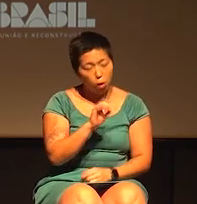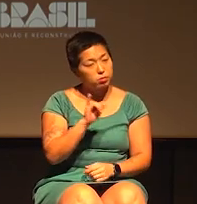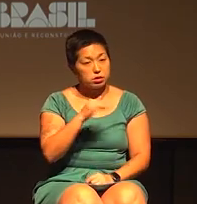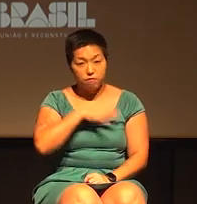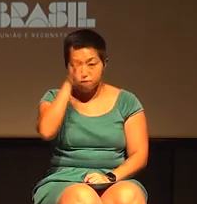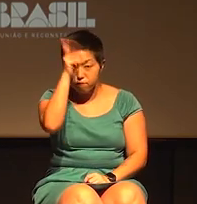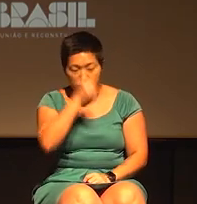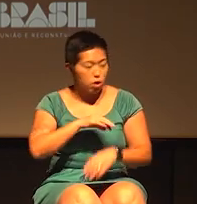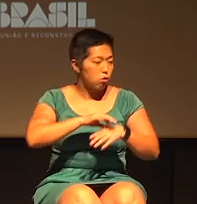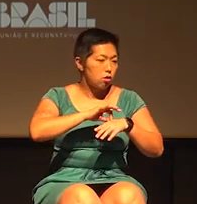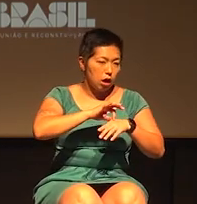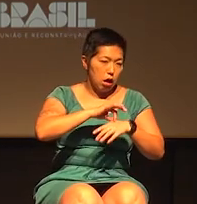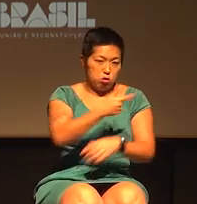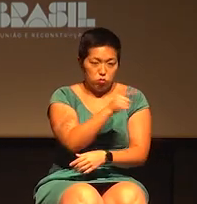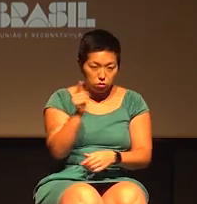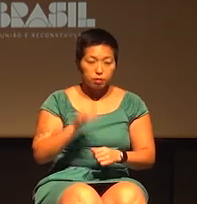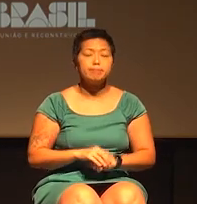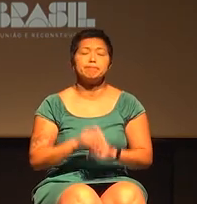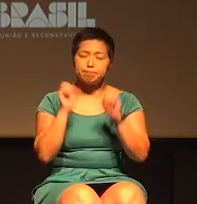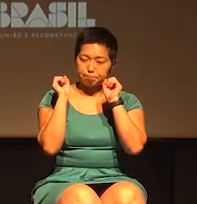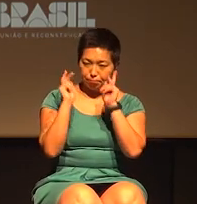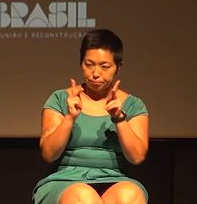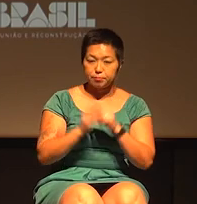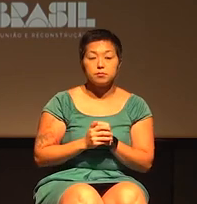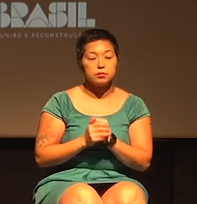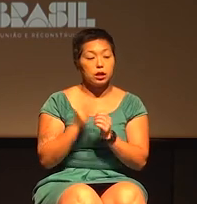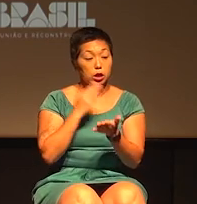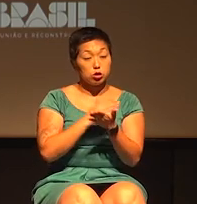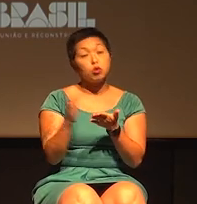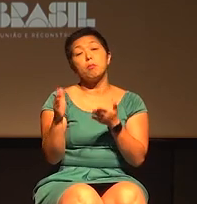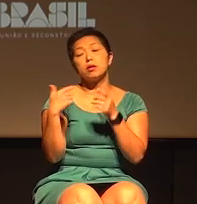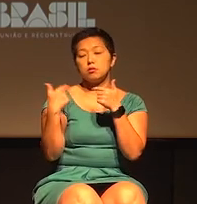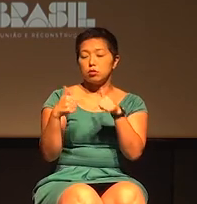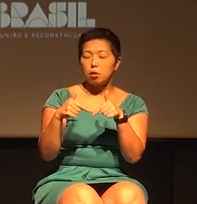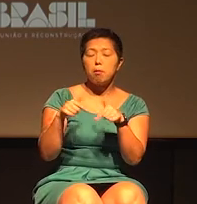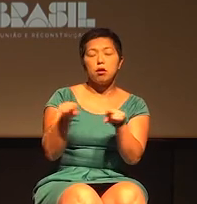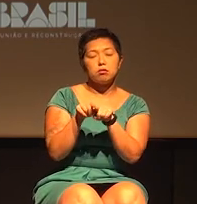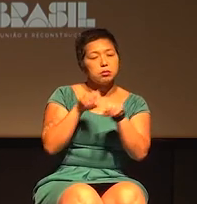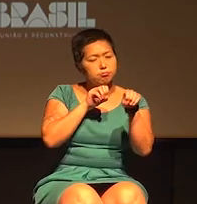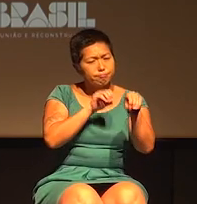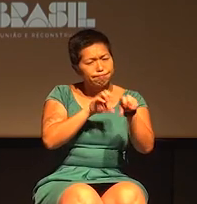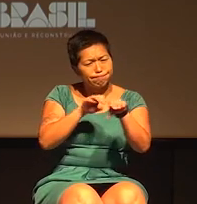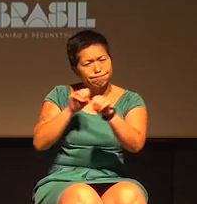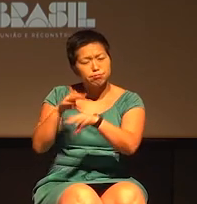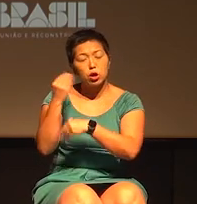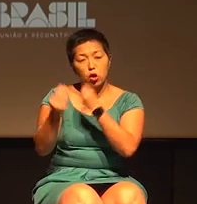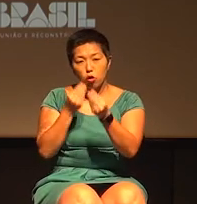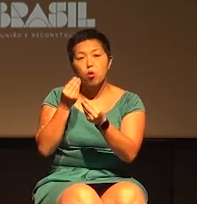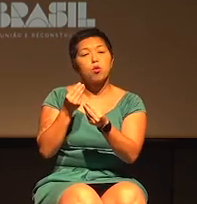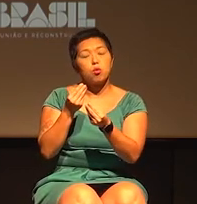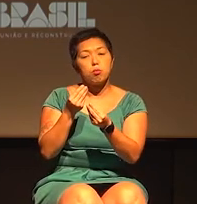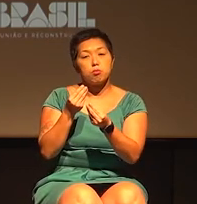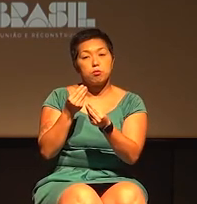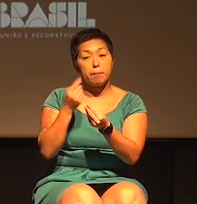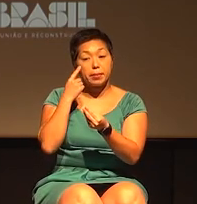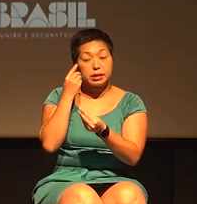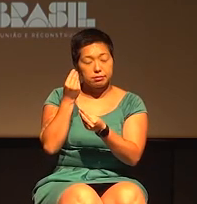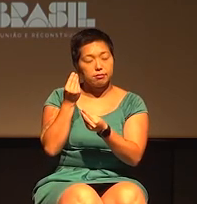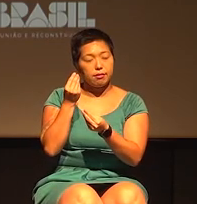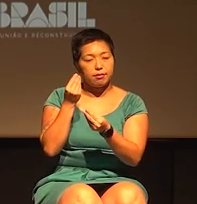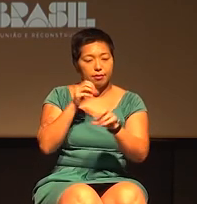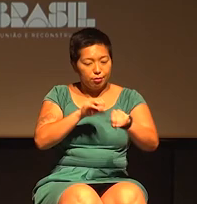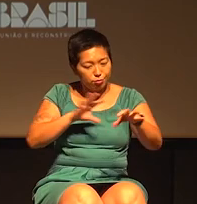tiver o frango ou então vem e aí a gente começa a fazer um trabalho acho que é isso também de impactar Sempre ligado muito à educação que